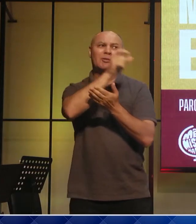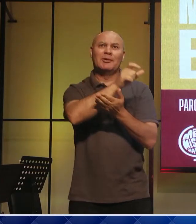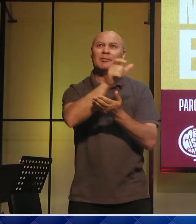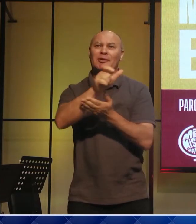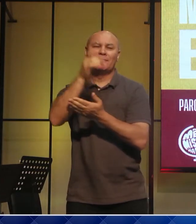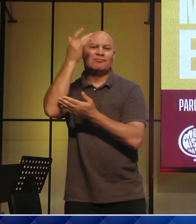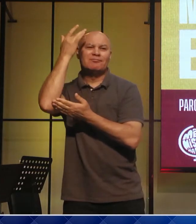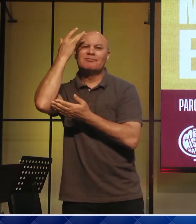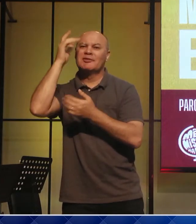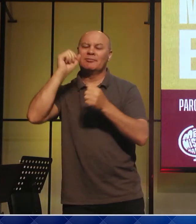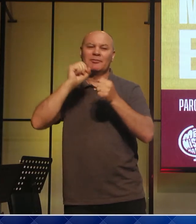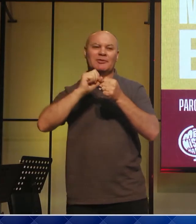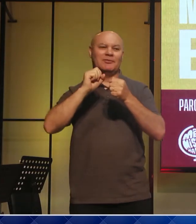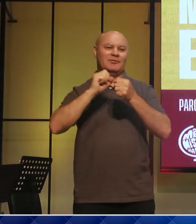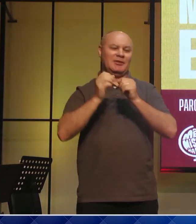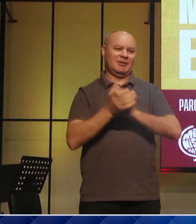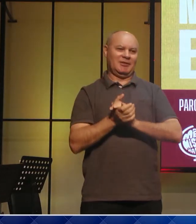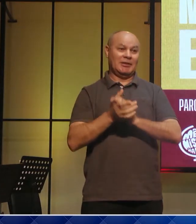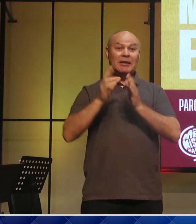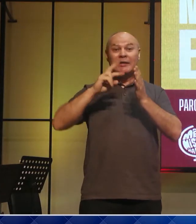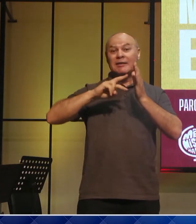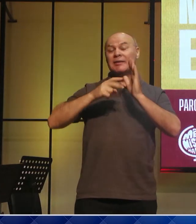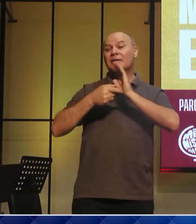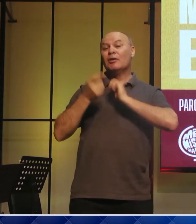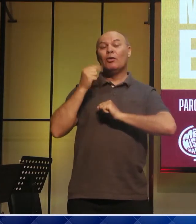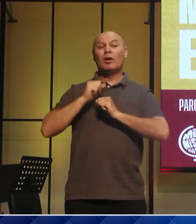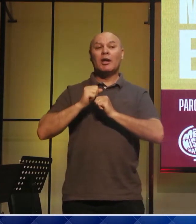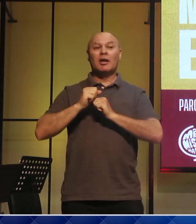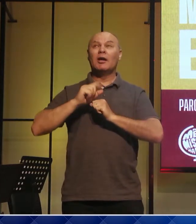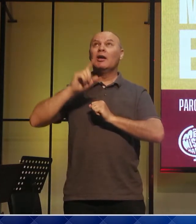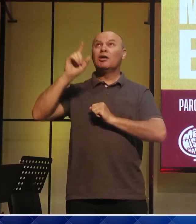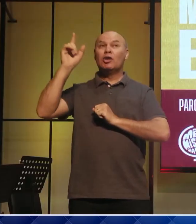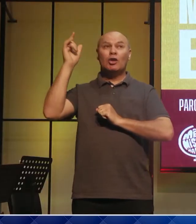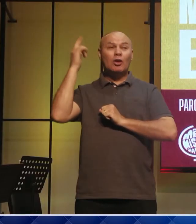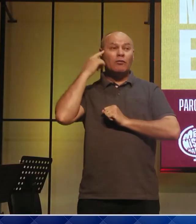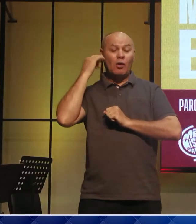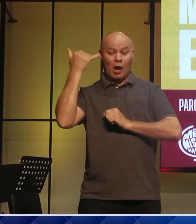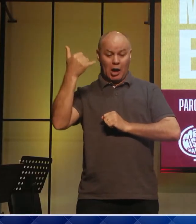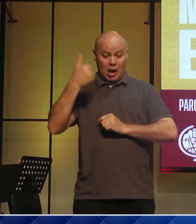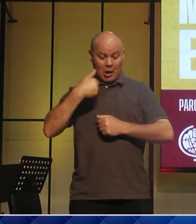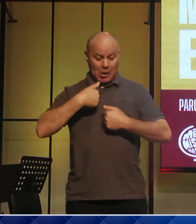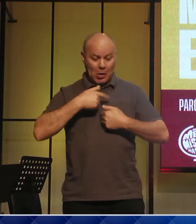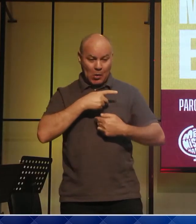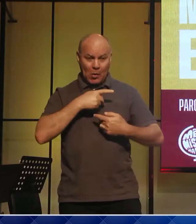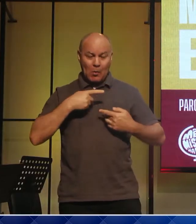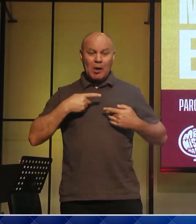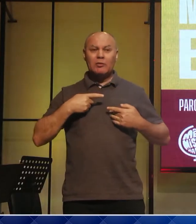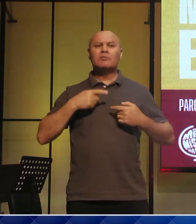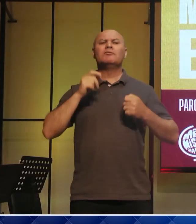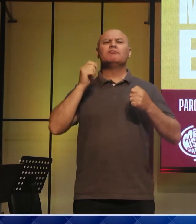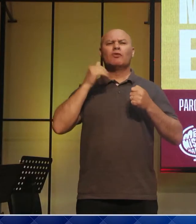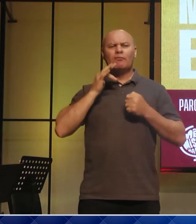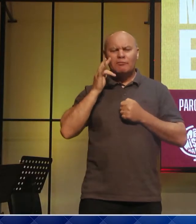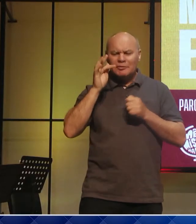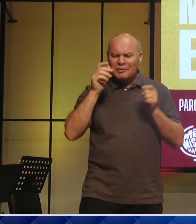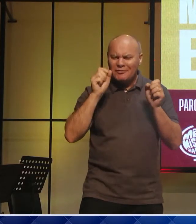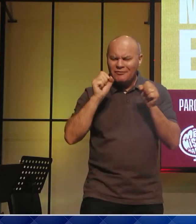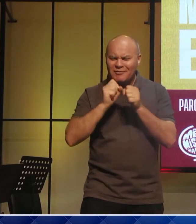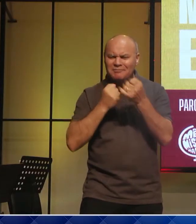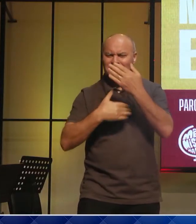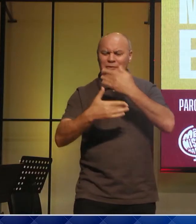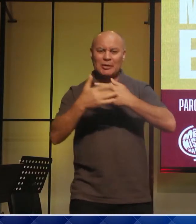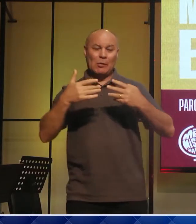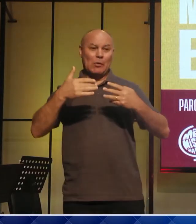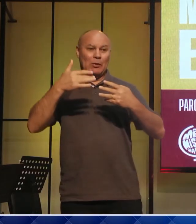dizendo, o Disney vai fazer muita coisa sem saber o que está fazendo.